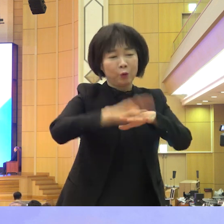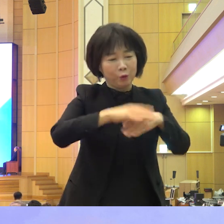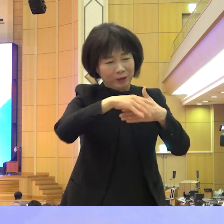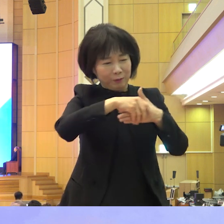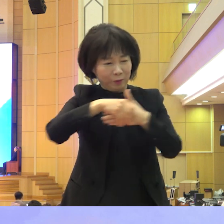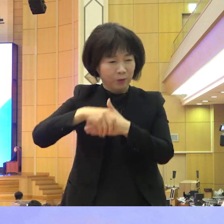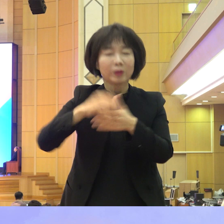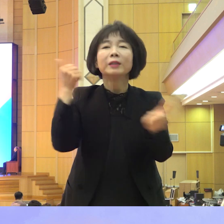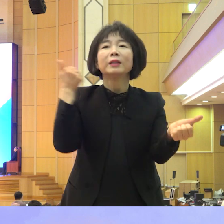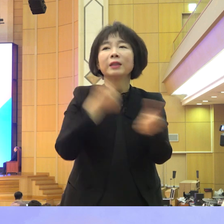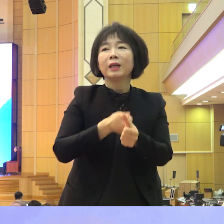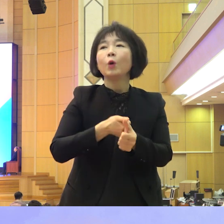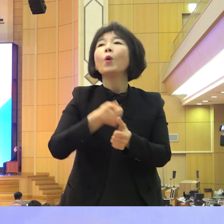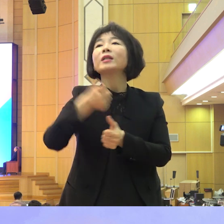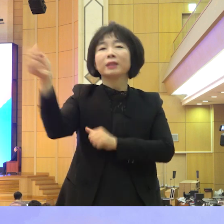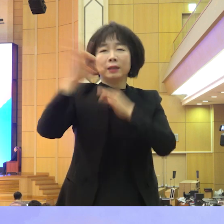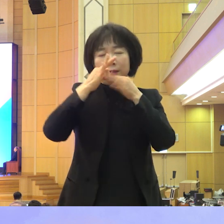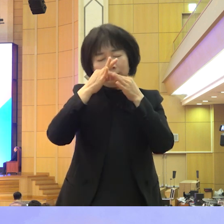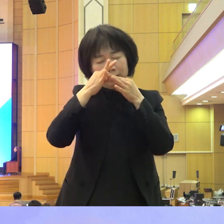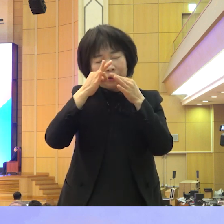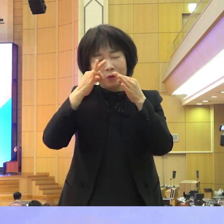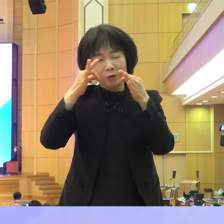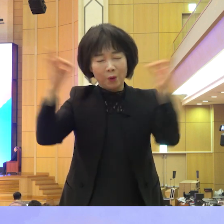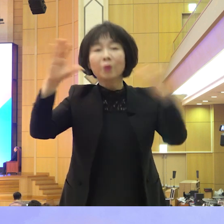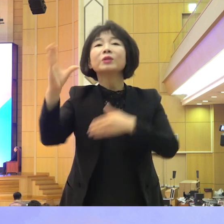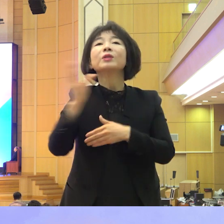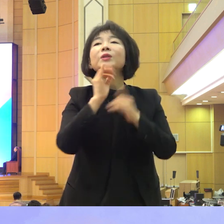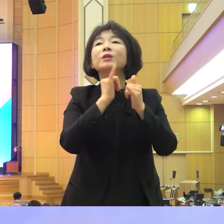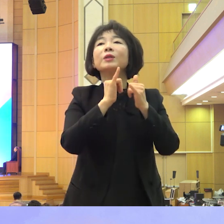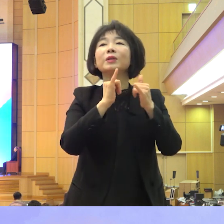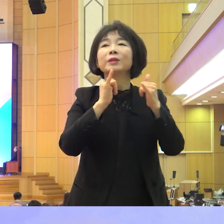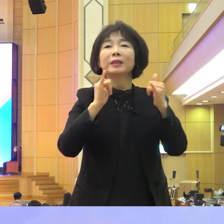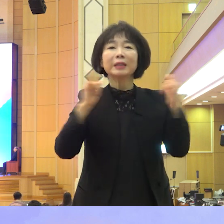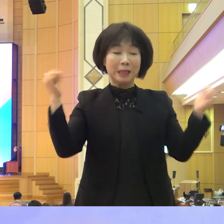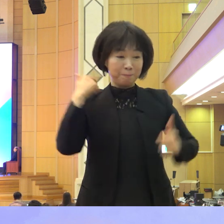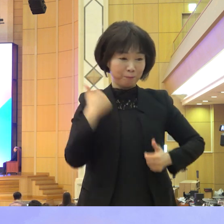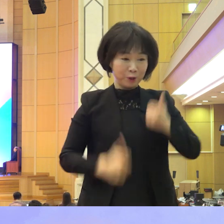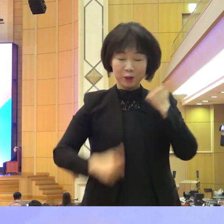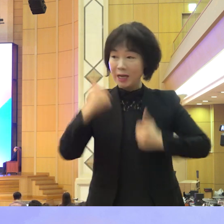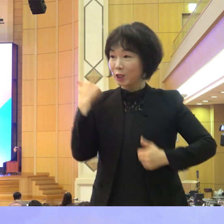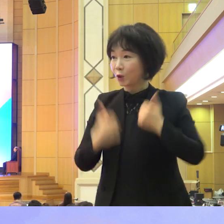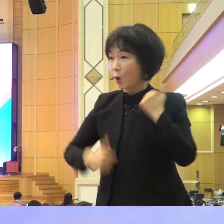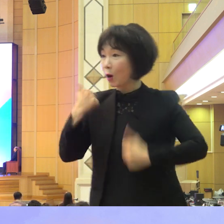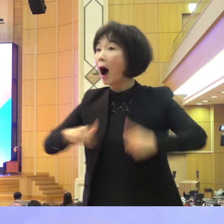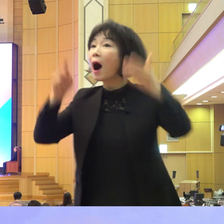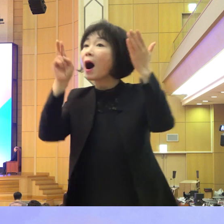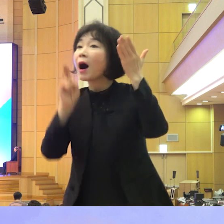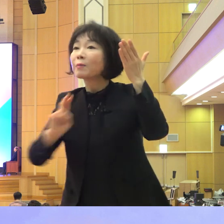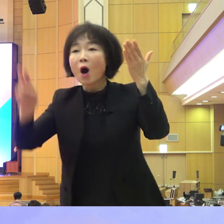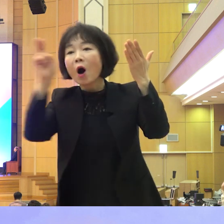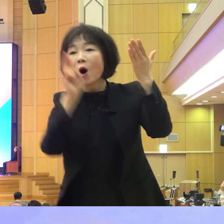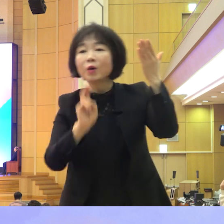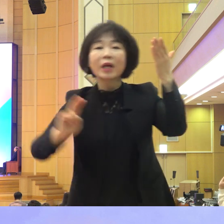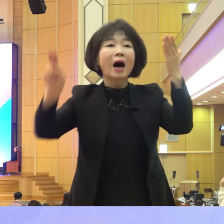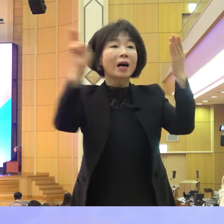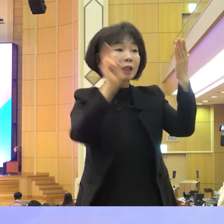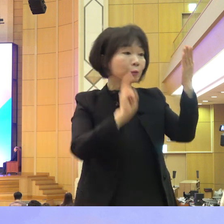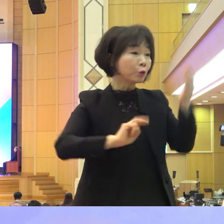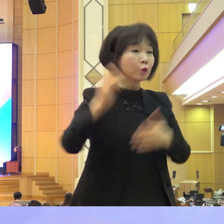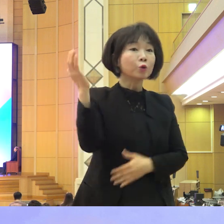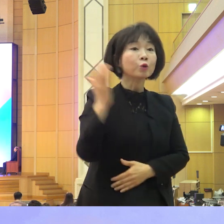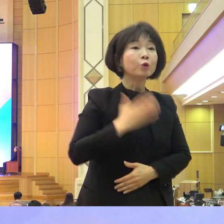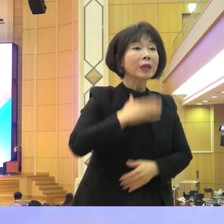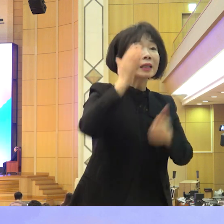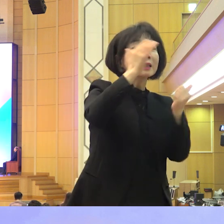손잡고 승리를 외치는 성도들 이 기쁨 찬송하며